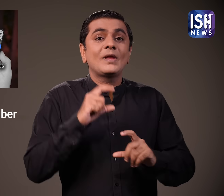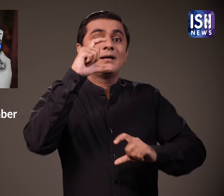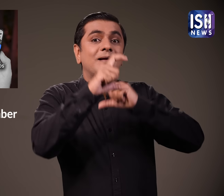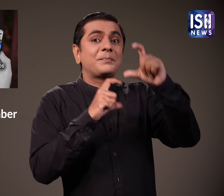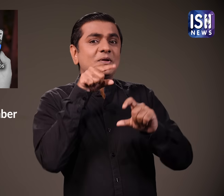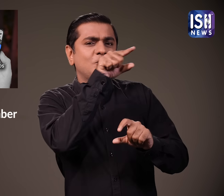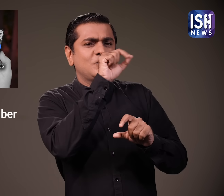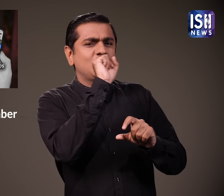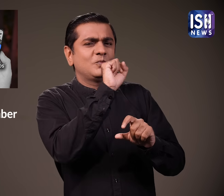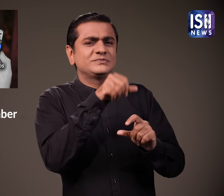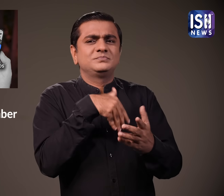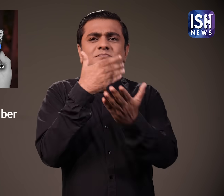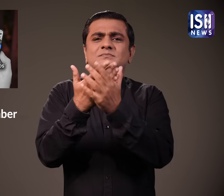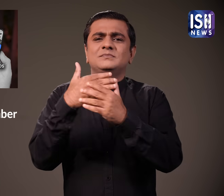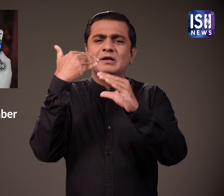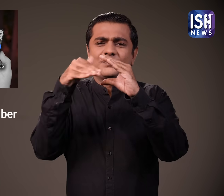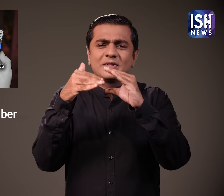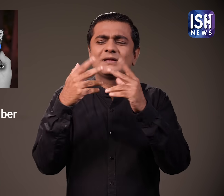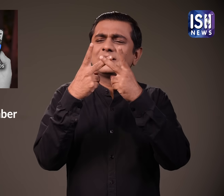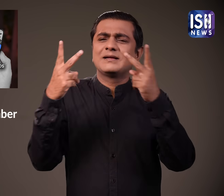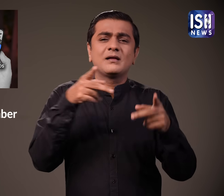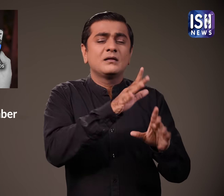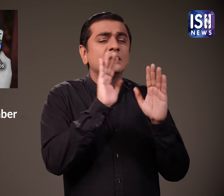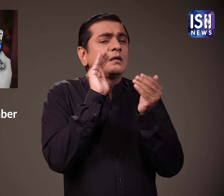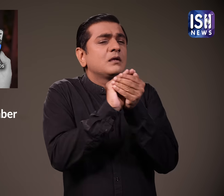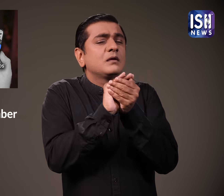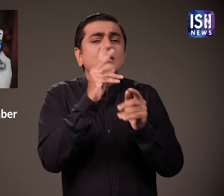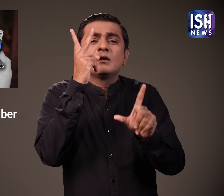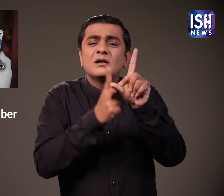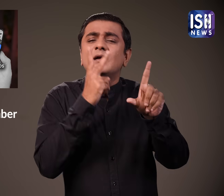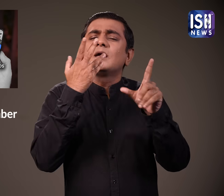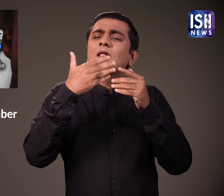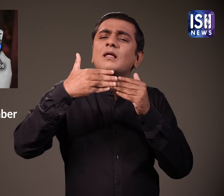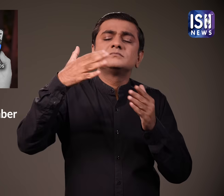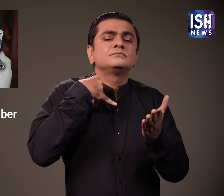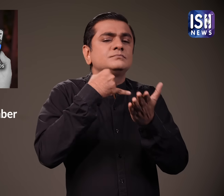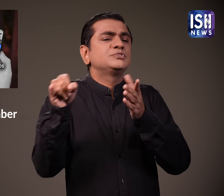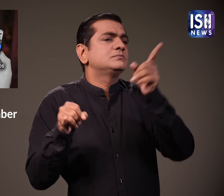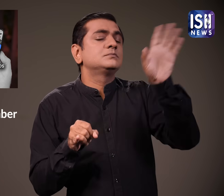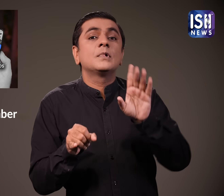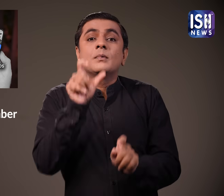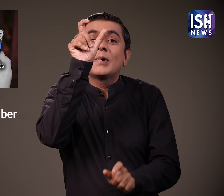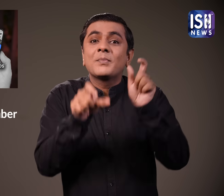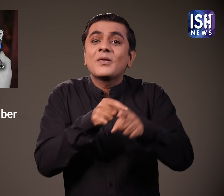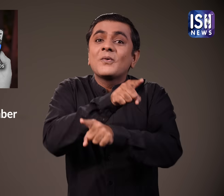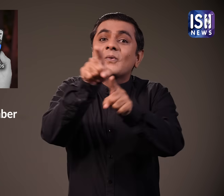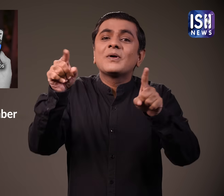ये नीती केवल व्यप्तिकत गूगल अकाउंट पर ही लागू होती है मुझे आशा है कि इससे ब्रह्मत दूर हो जाएगा